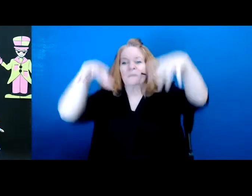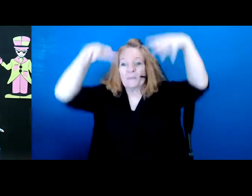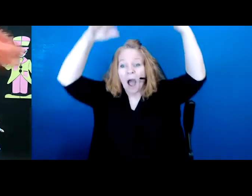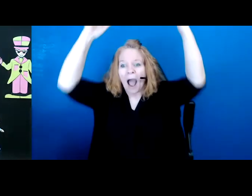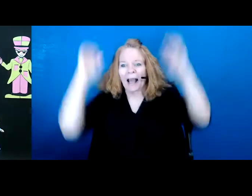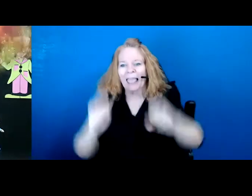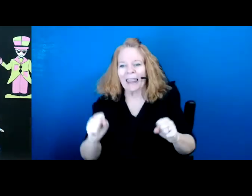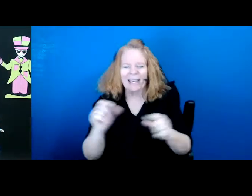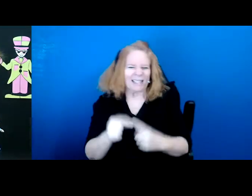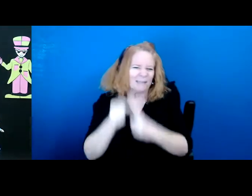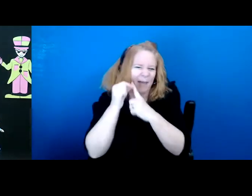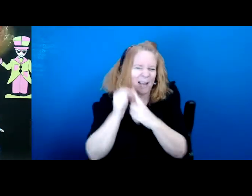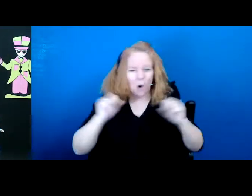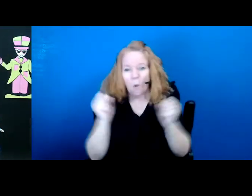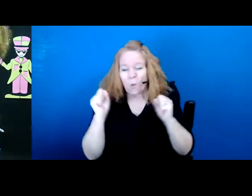especial